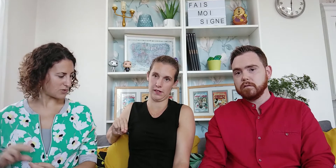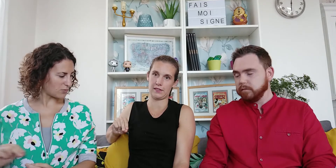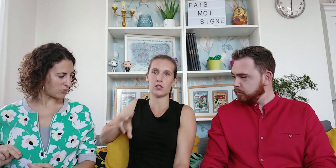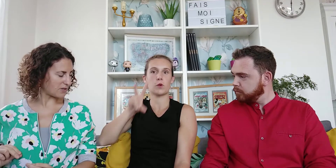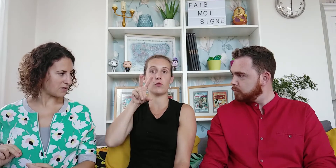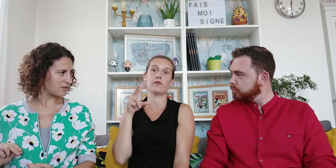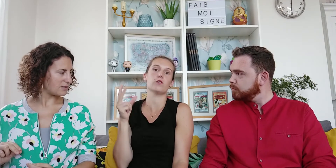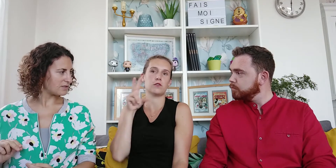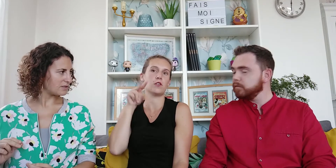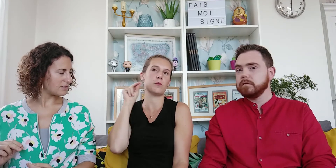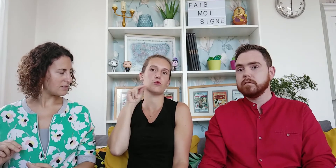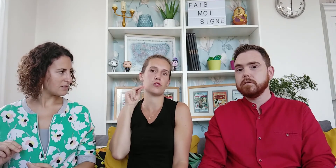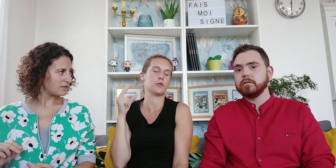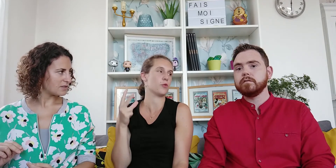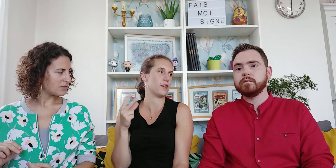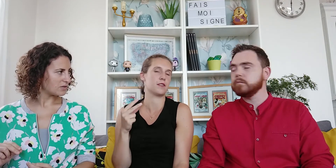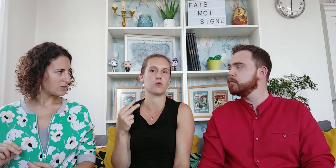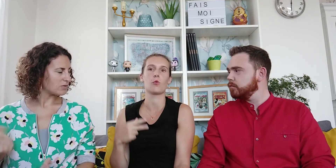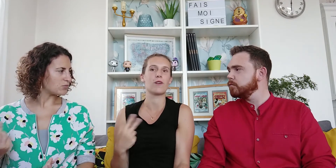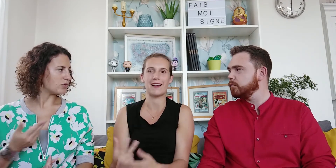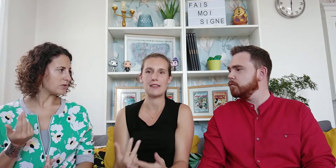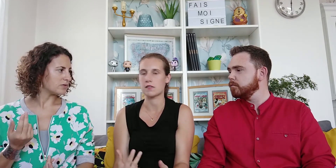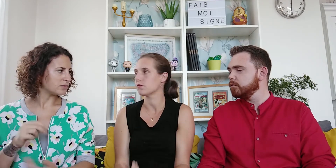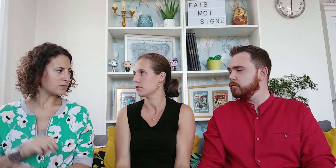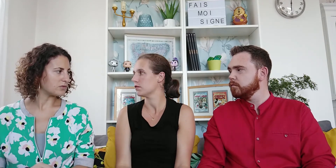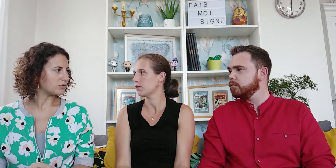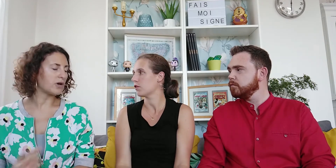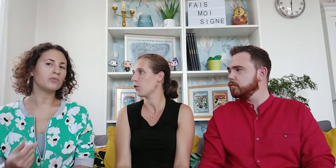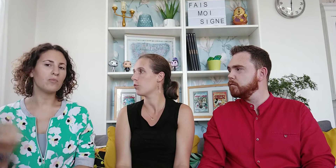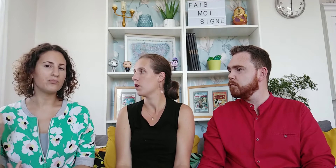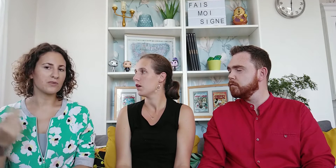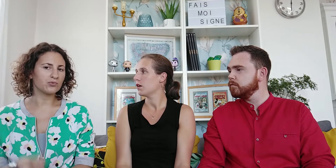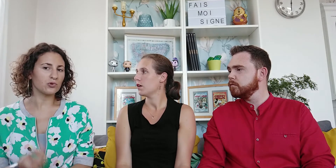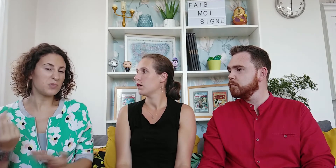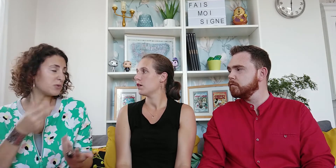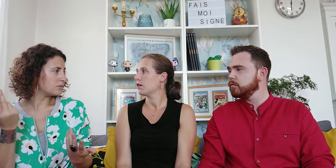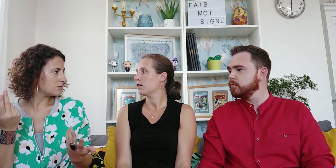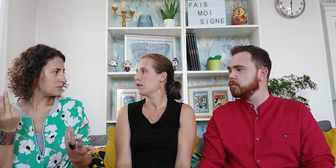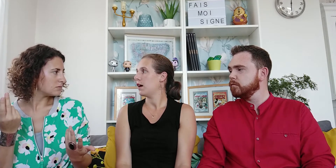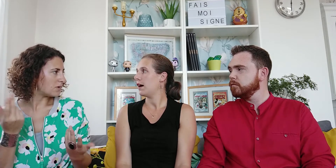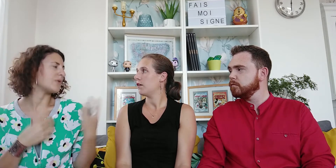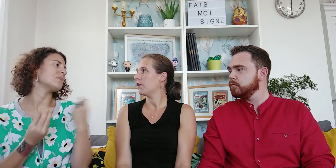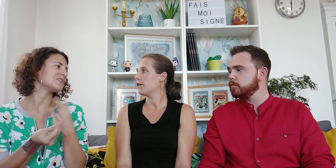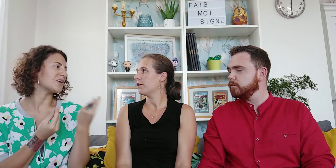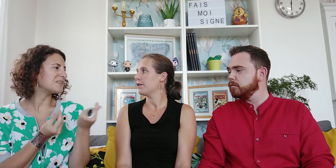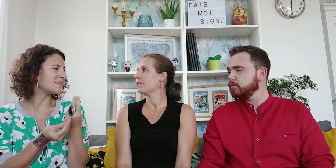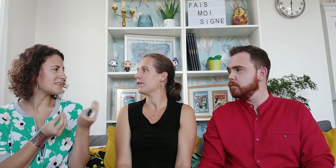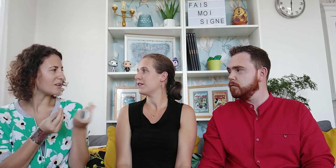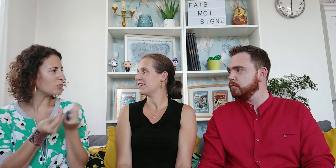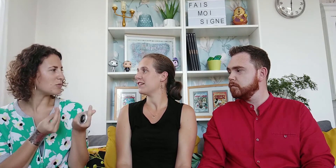sein, soit au niveau de la bouche pour celles qui sont moins à l'aise. Ouais, ou même de toute façon pour le biberon. Ah bah oui, mais c'est comme tété, ça comprend le